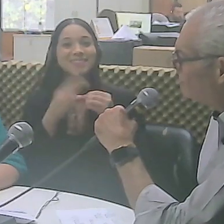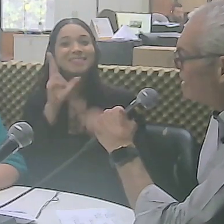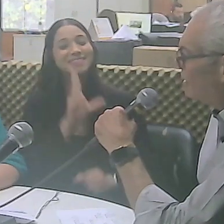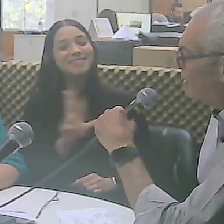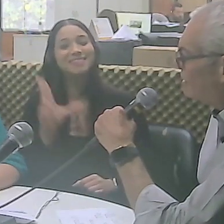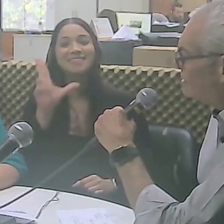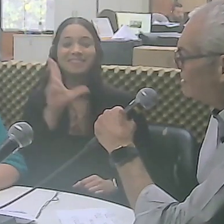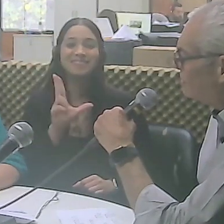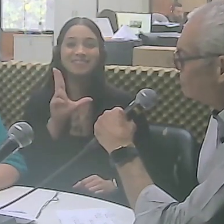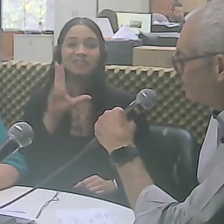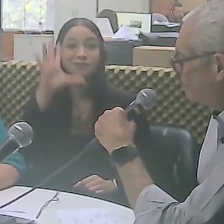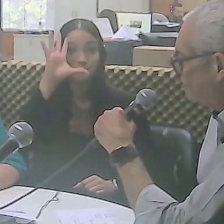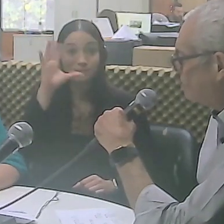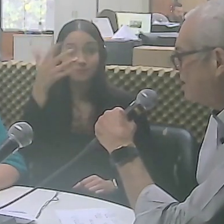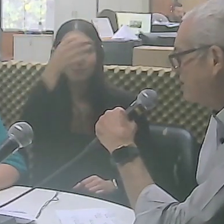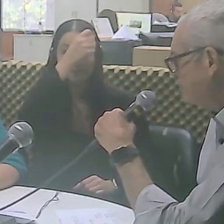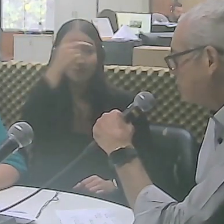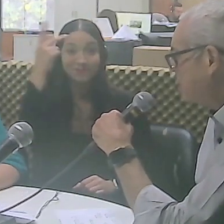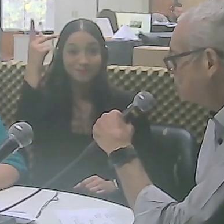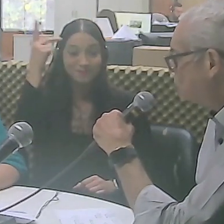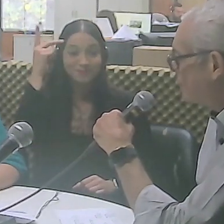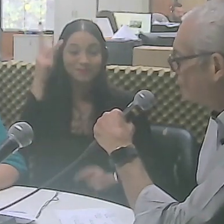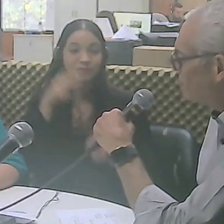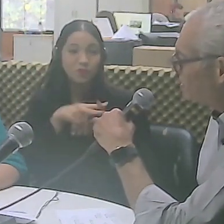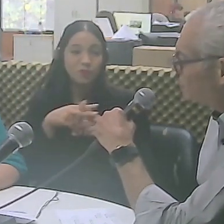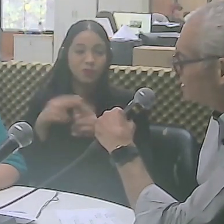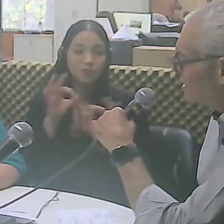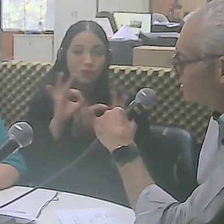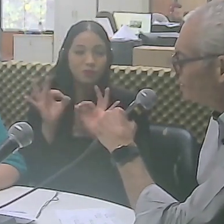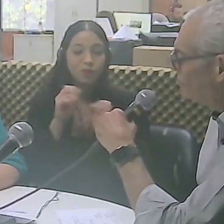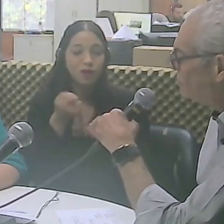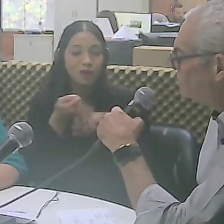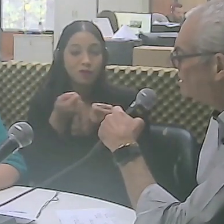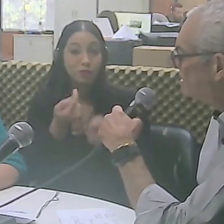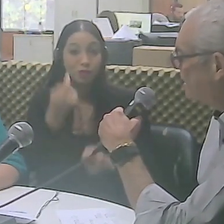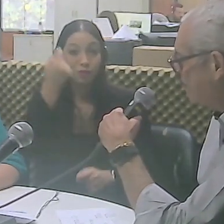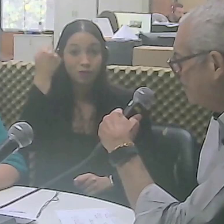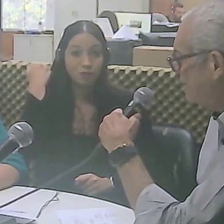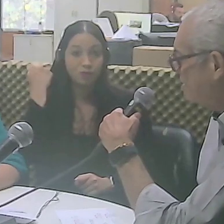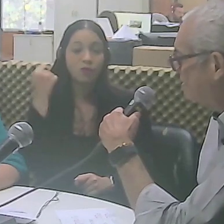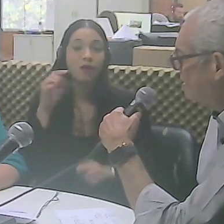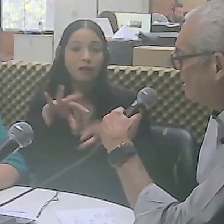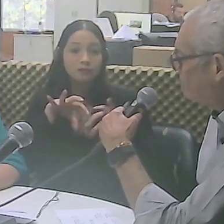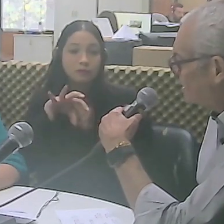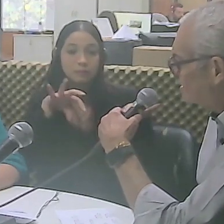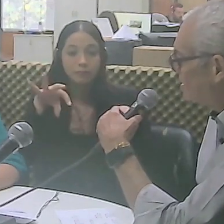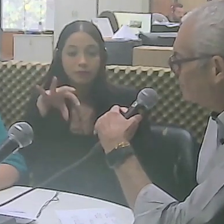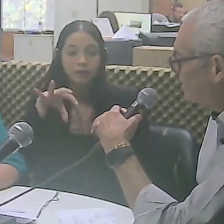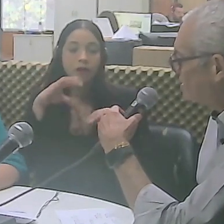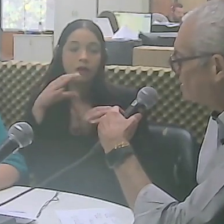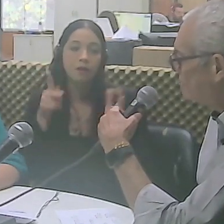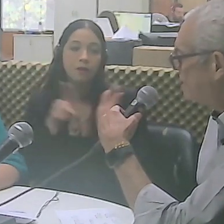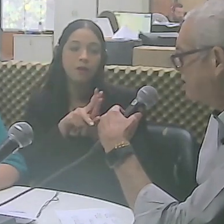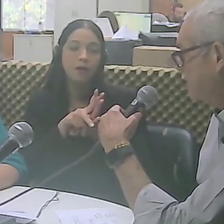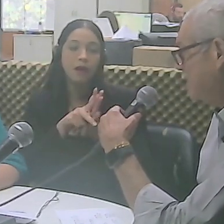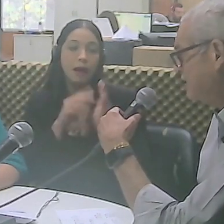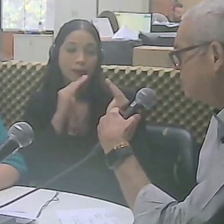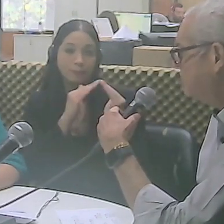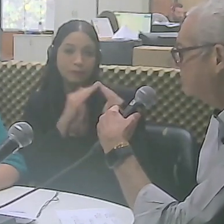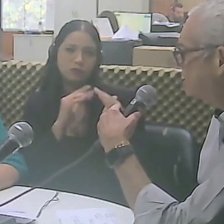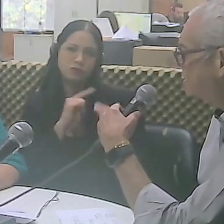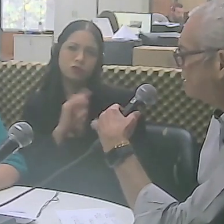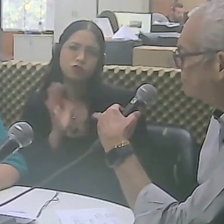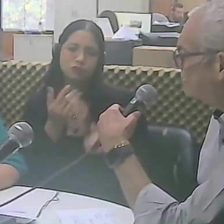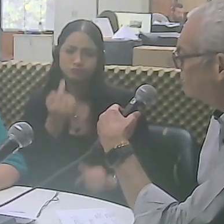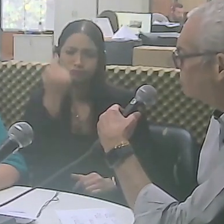Uberlândia. A decisão do prefeito na última reforma administrativa foi de segregar a pasta da habitação. Ela já